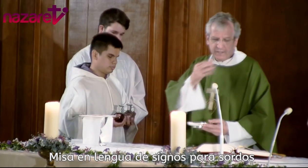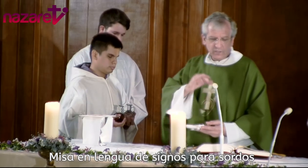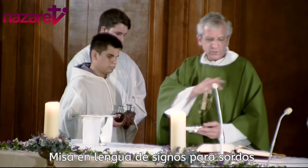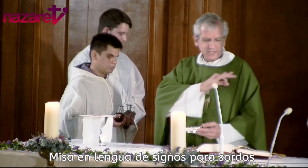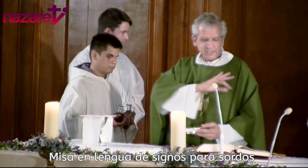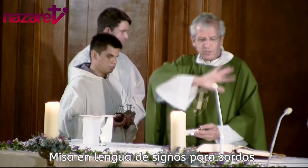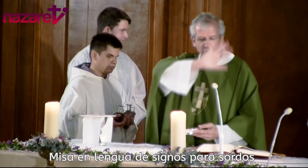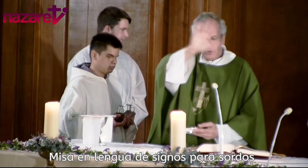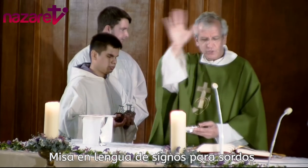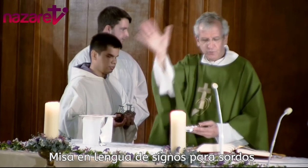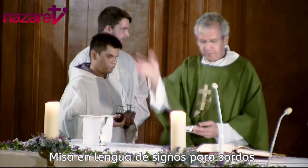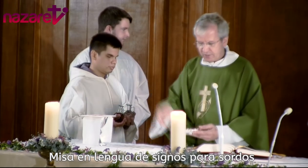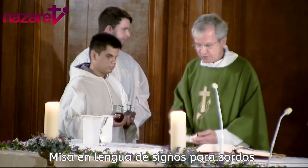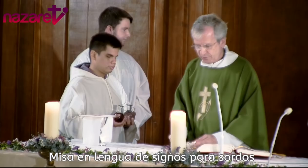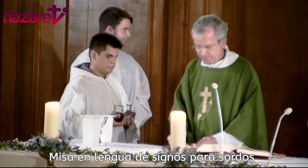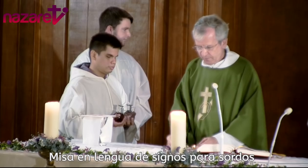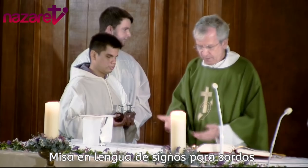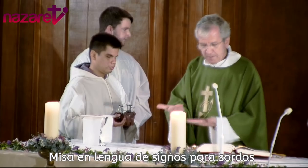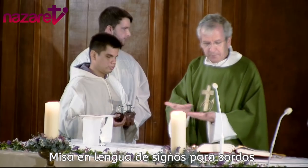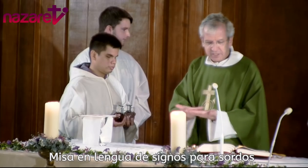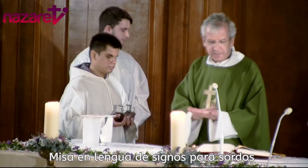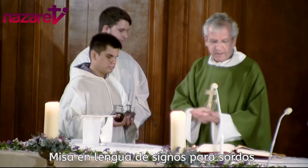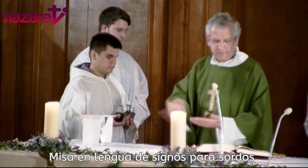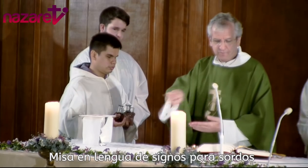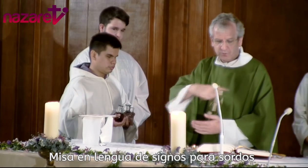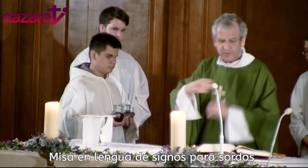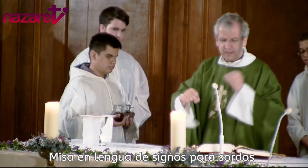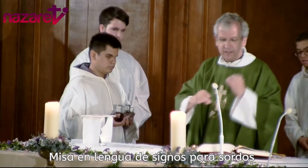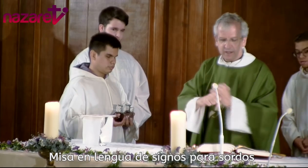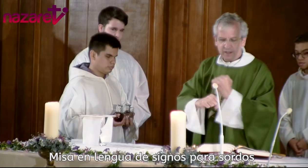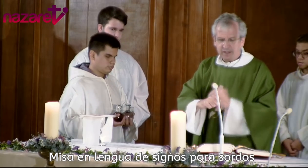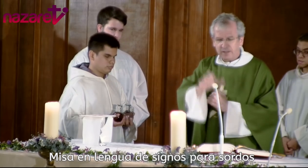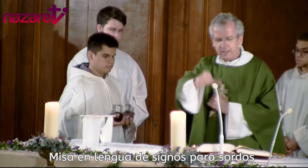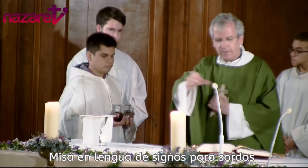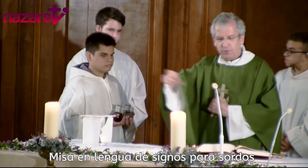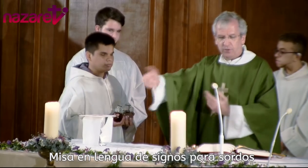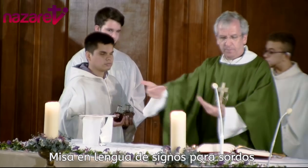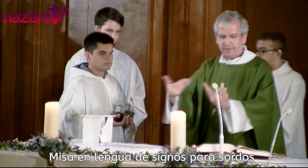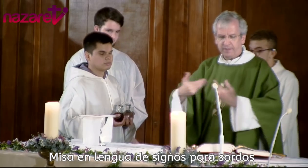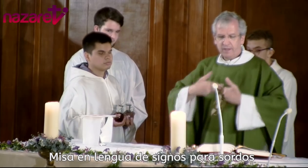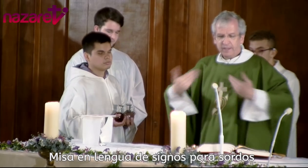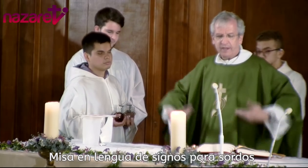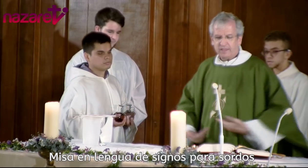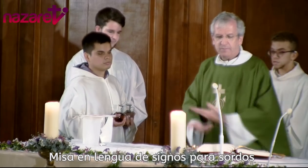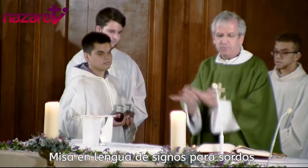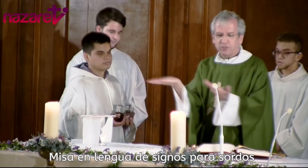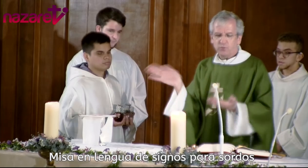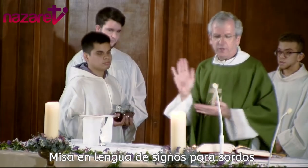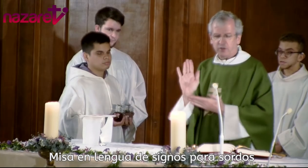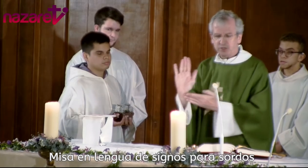Bendito seas, Señor Dios del universo, por este pan, fruto de la tierra y del trabajo del hombre, que recibimos de tu generosidad y